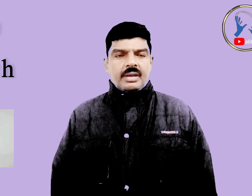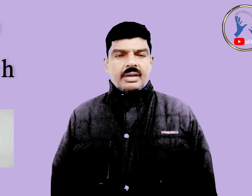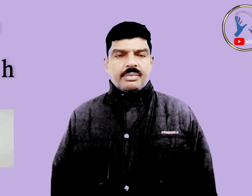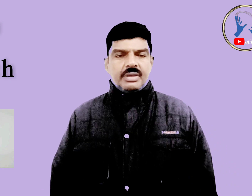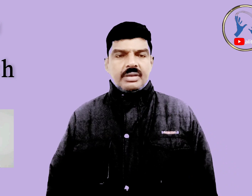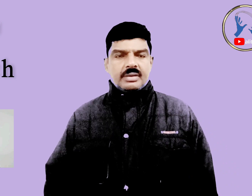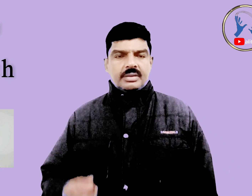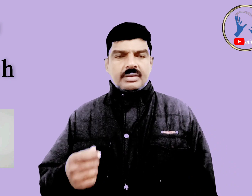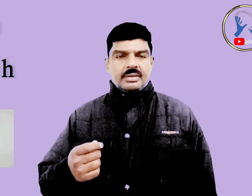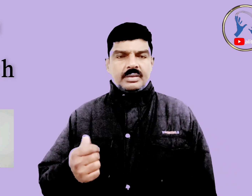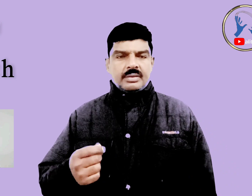अमीर।